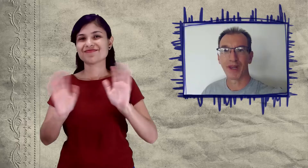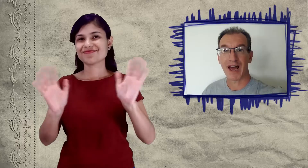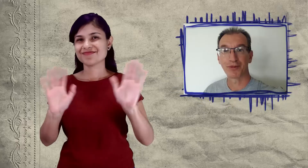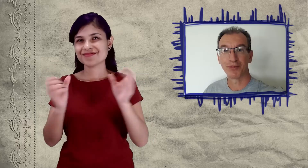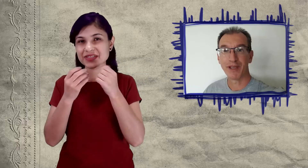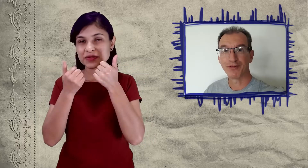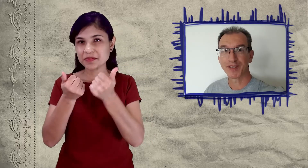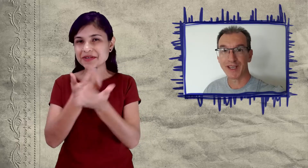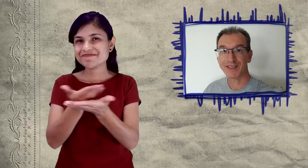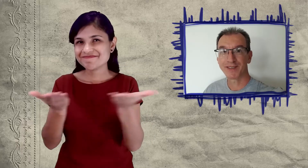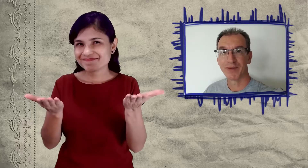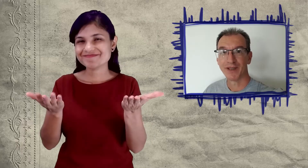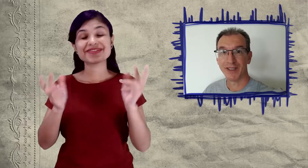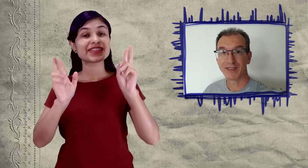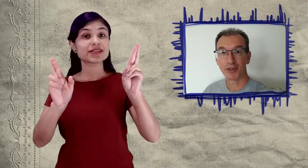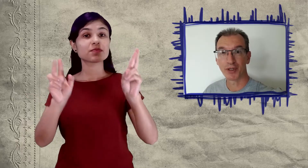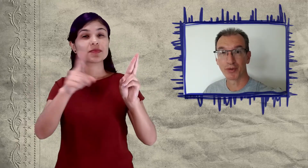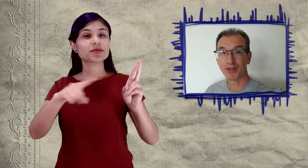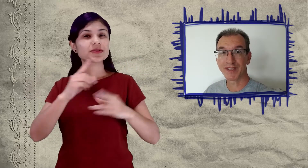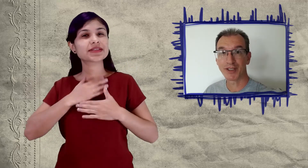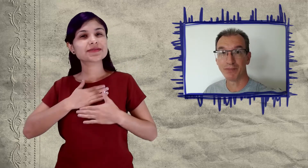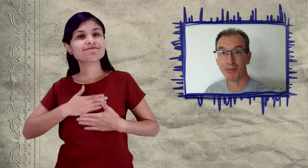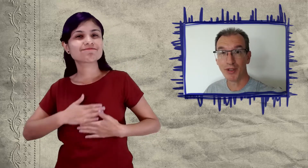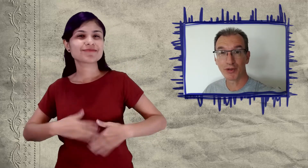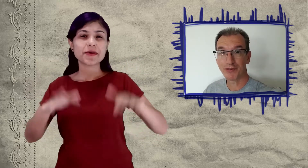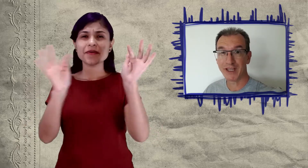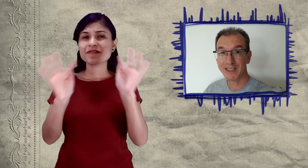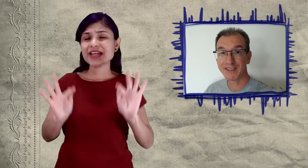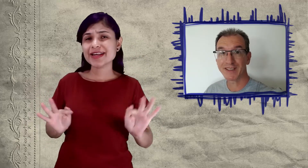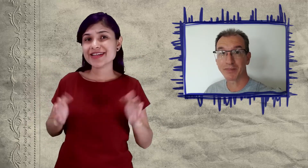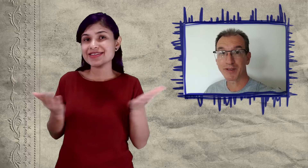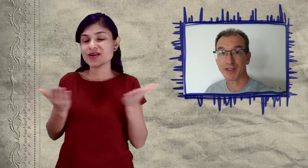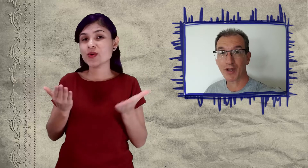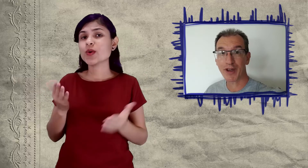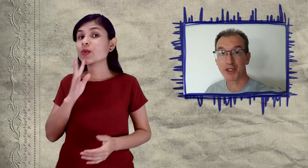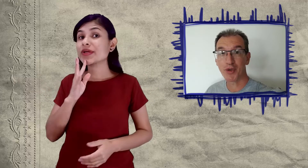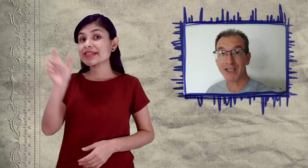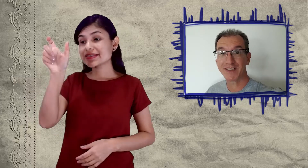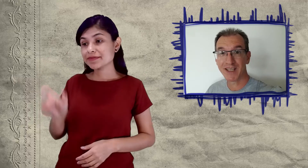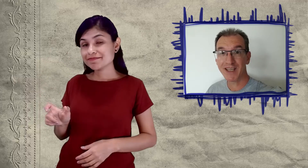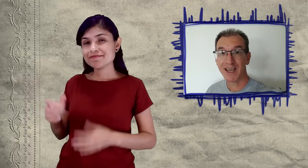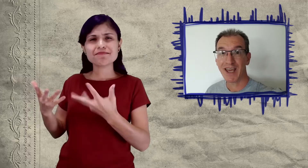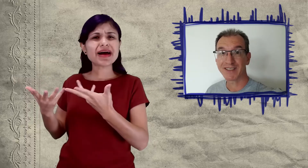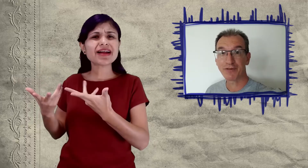Olá, tudo bem com vocês? Desejo que tudo esteja muito feliz nesse processo agora de conhecer essa